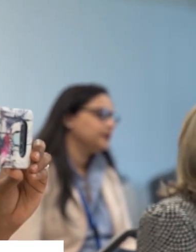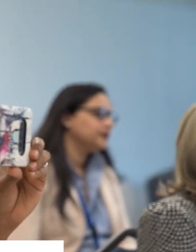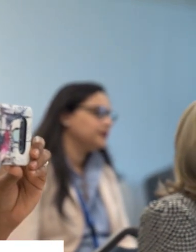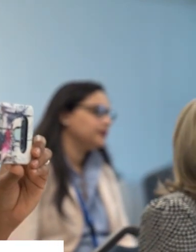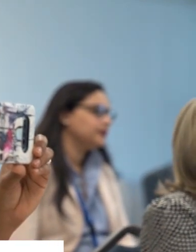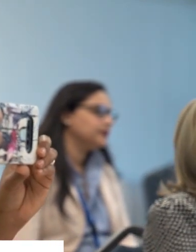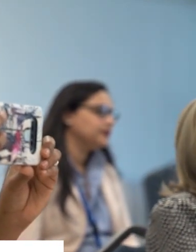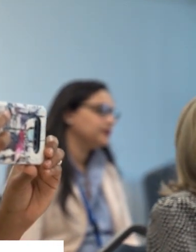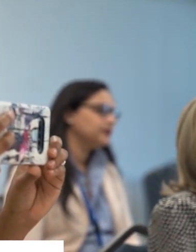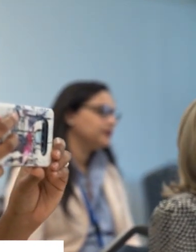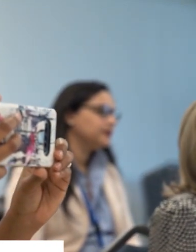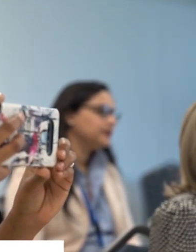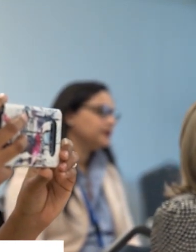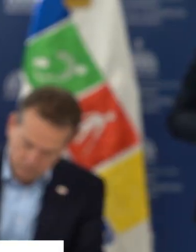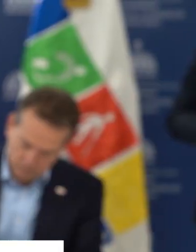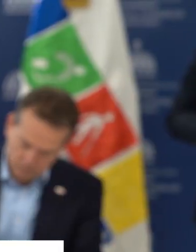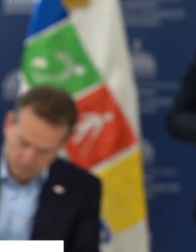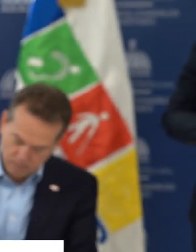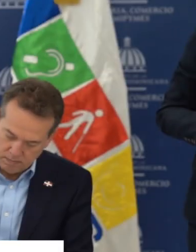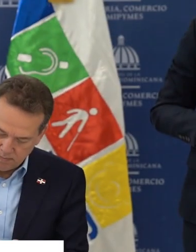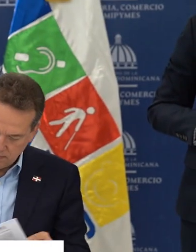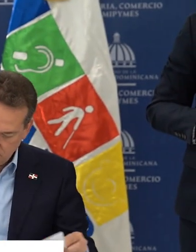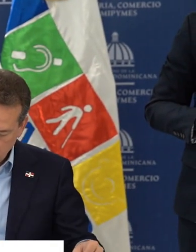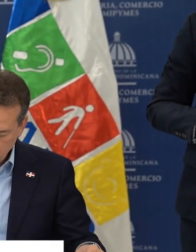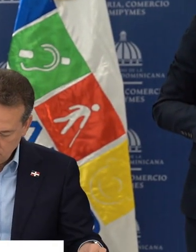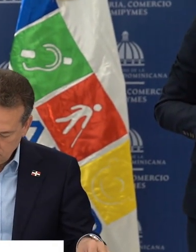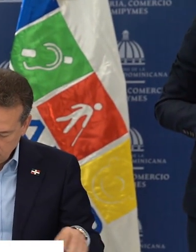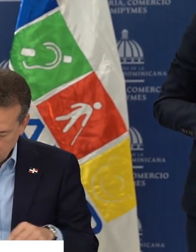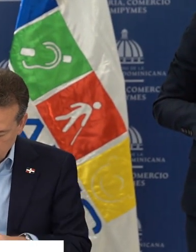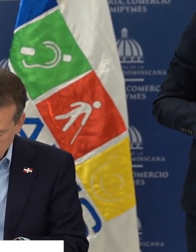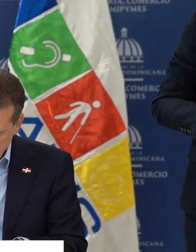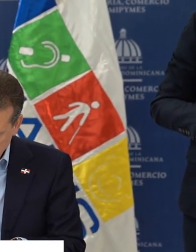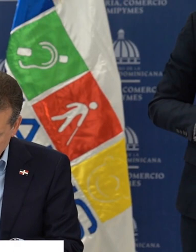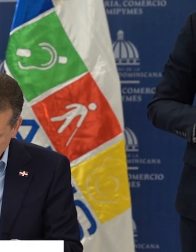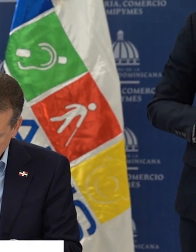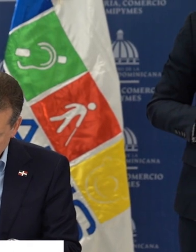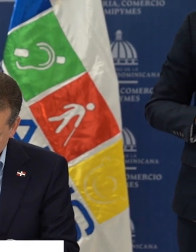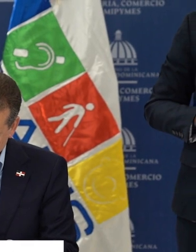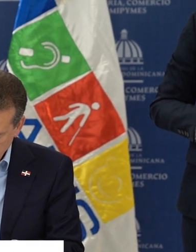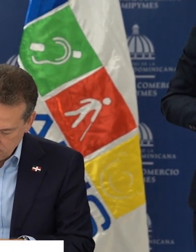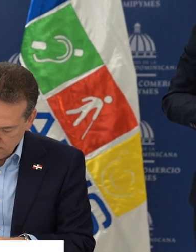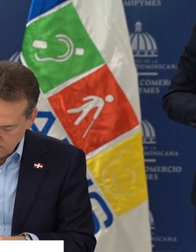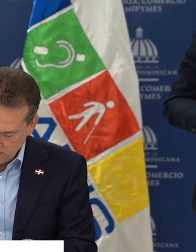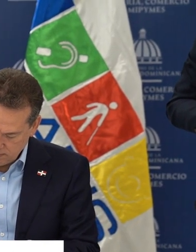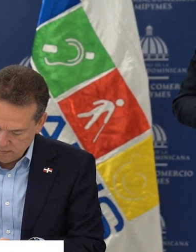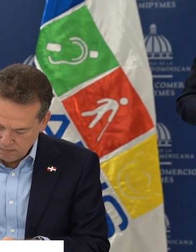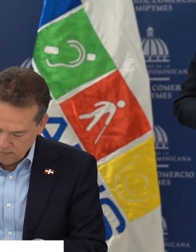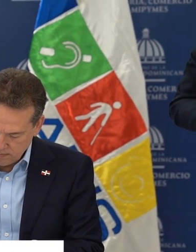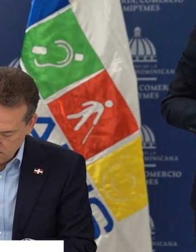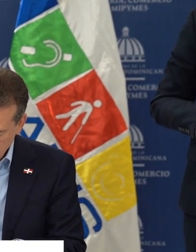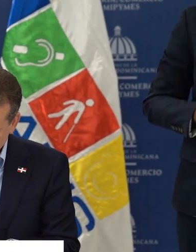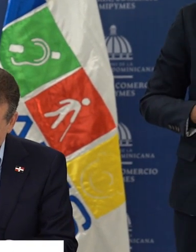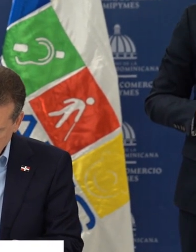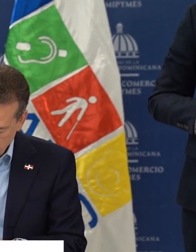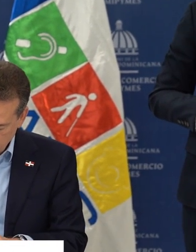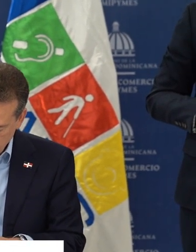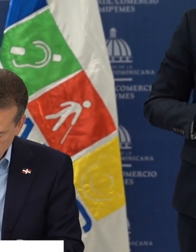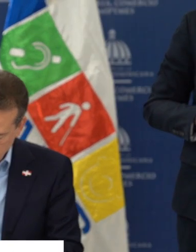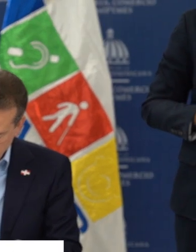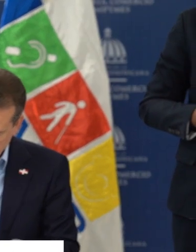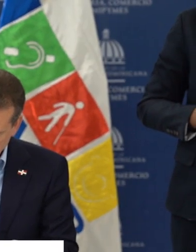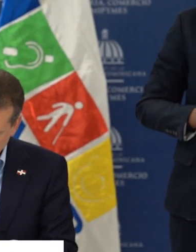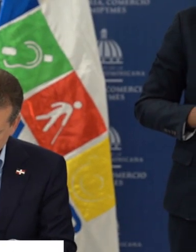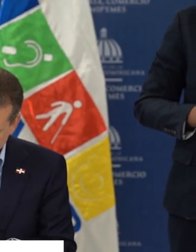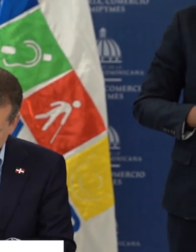social y laboral a personas con discapacidad. El ministro Bisonó explicó que el acuerdo detalla que el CONADIS brindará al MIC el acompañamiento necesario